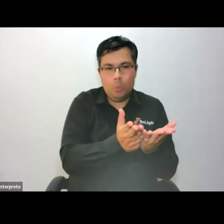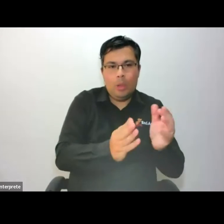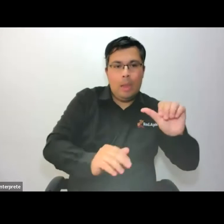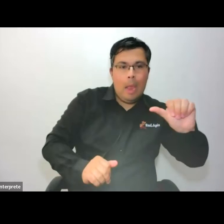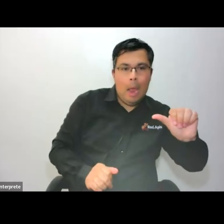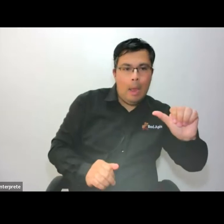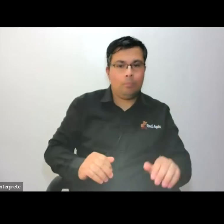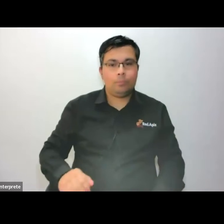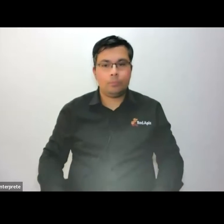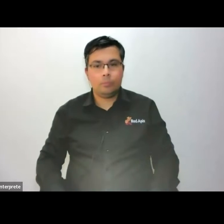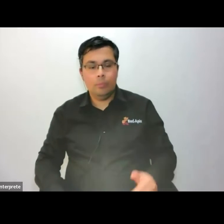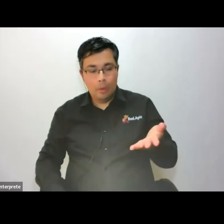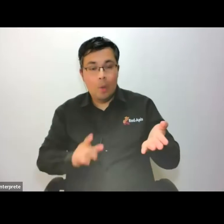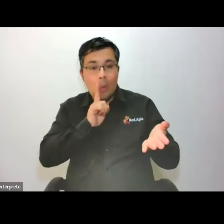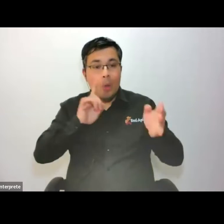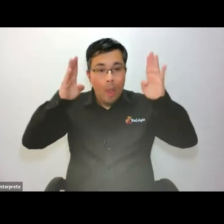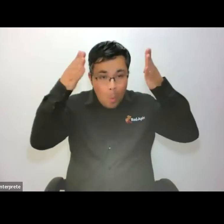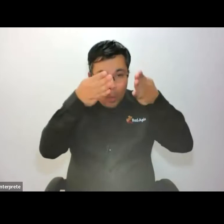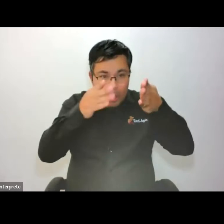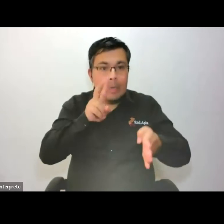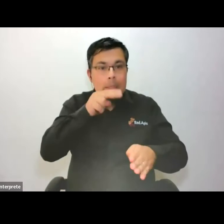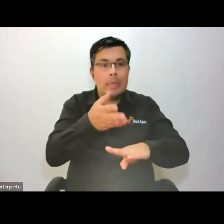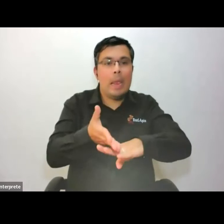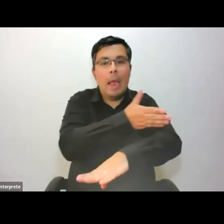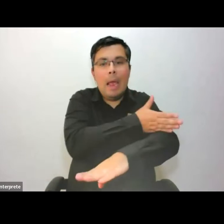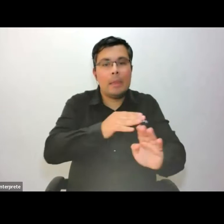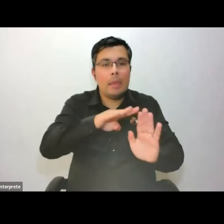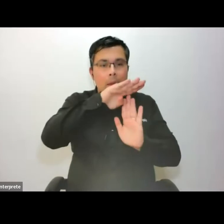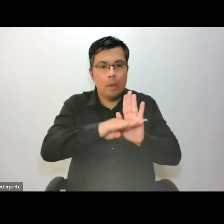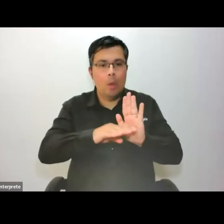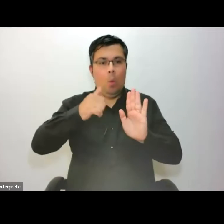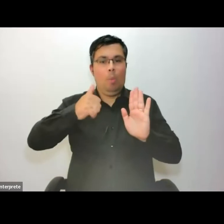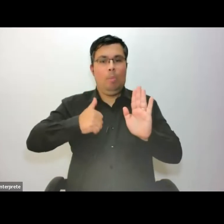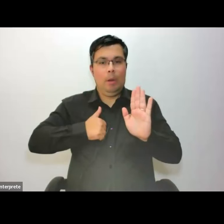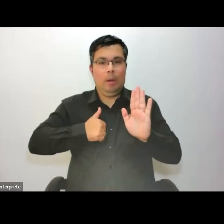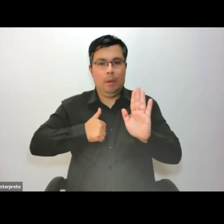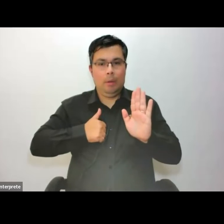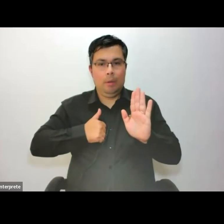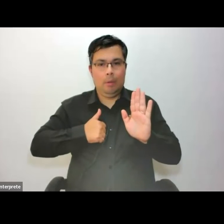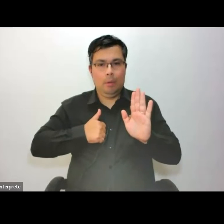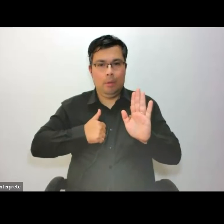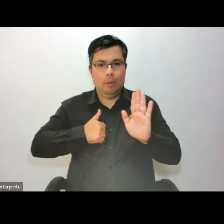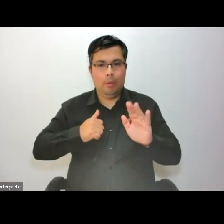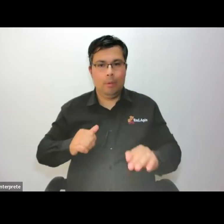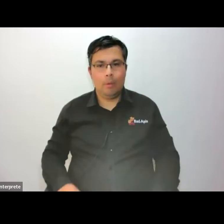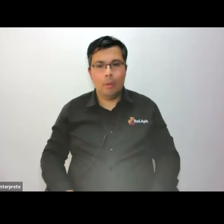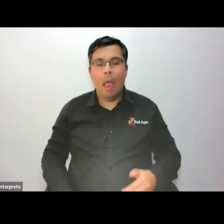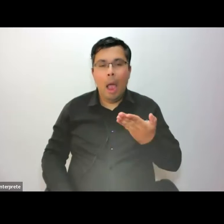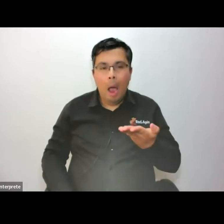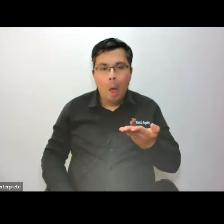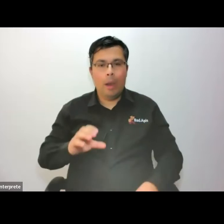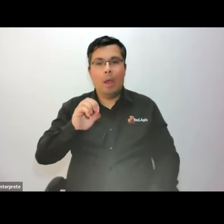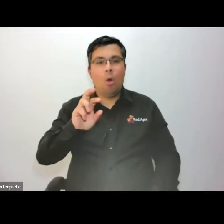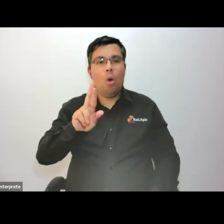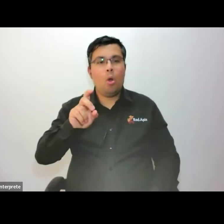sin que cumpla con todos los criterios de formación y de idoneidad docente. Ahora, este ordinario surge también porque